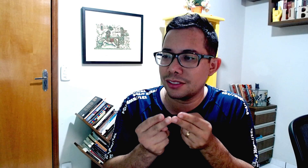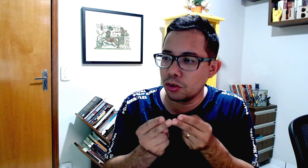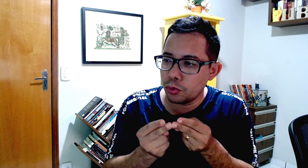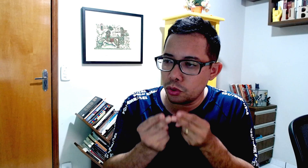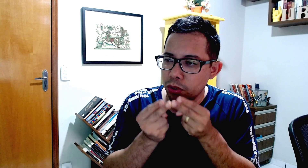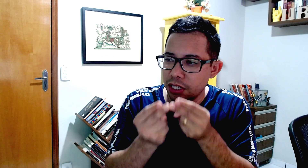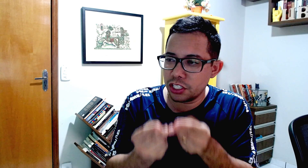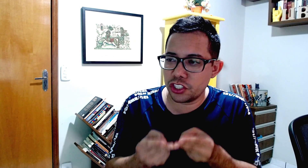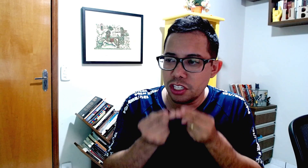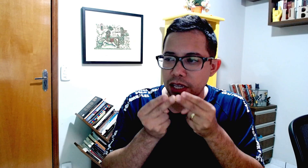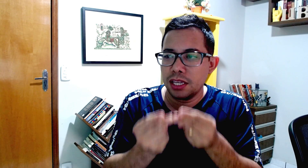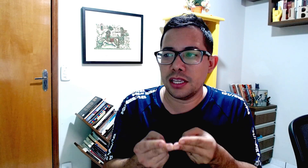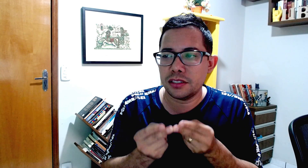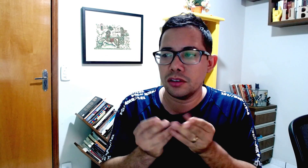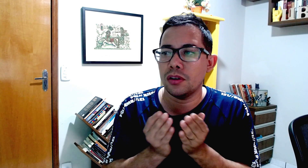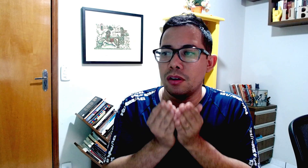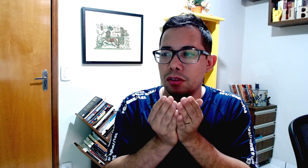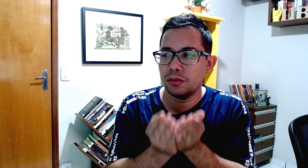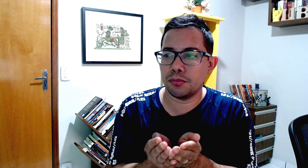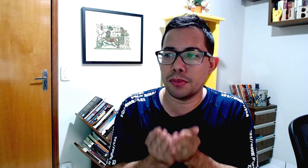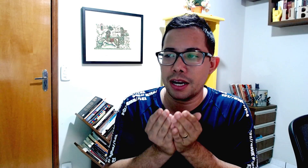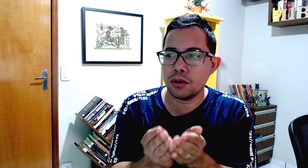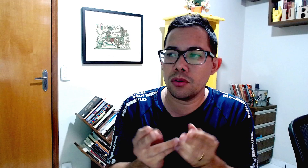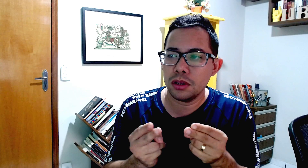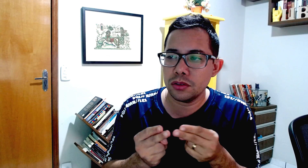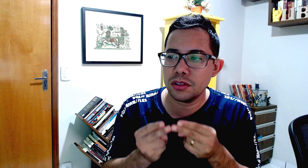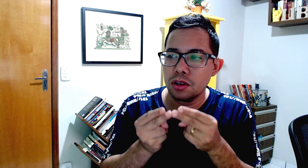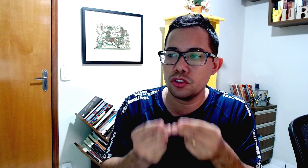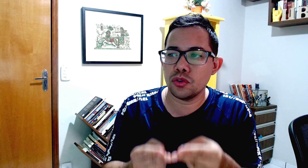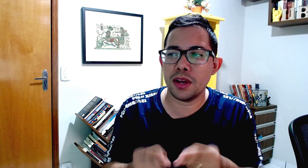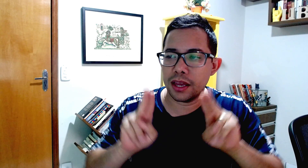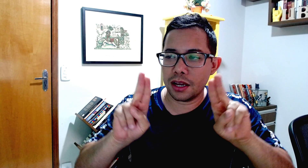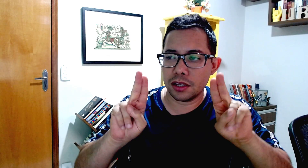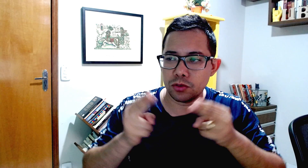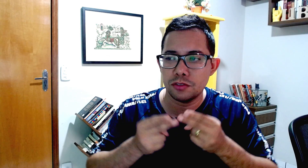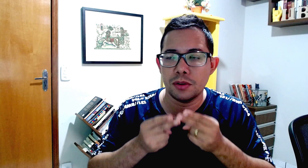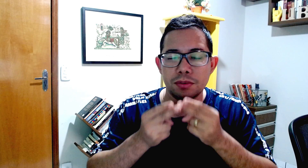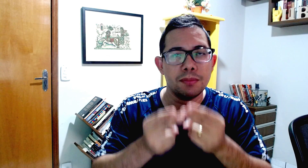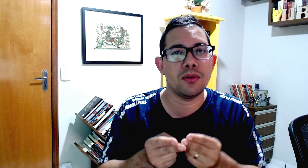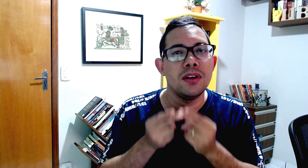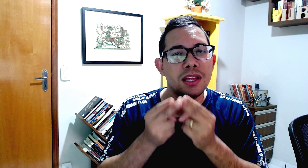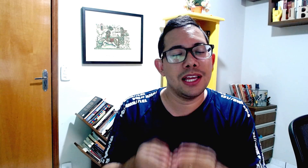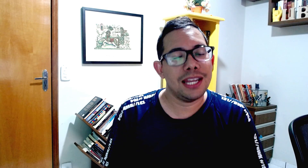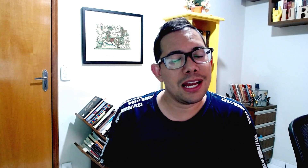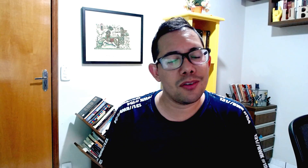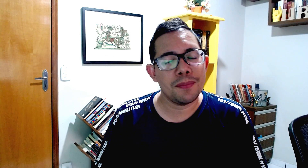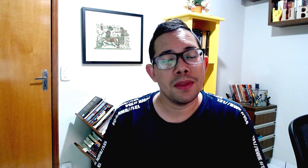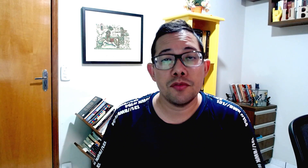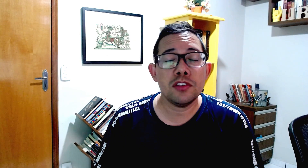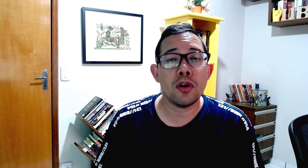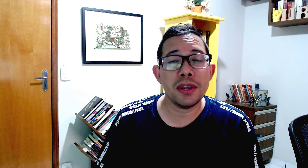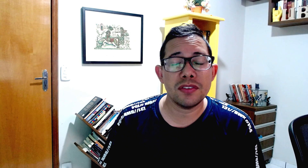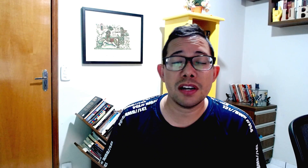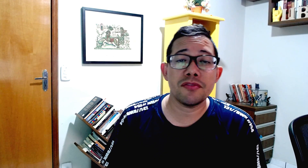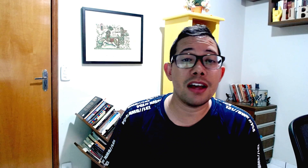embarcação muito grande, esse é, ó, barco e o sinal de Noé, as duas formas da mão. Legal, né? Visualmente fica fácil a